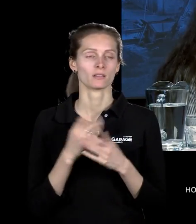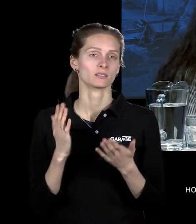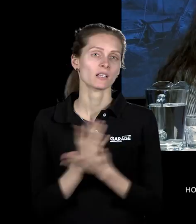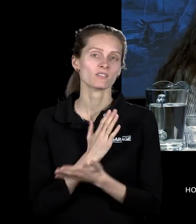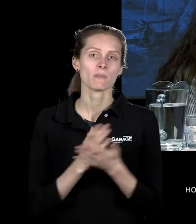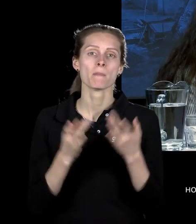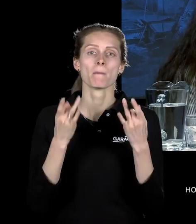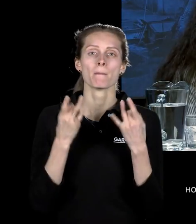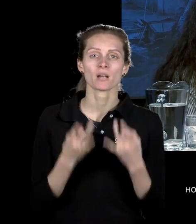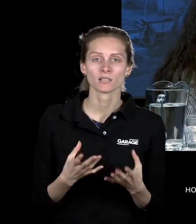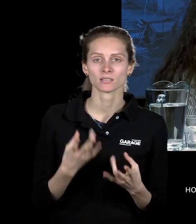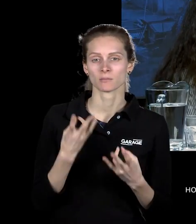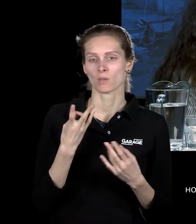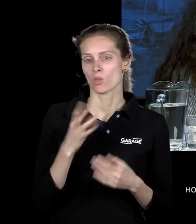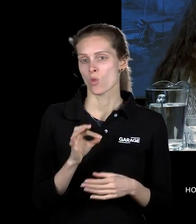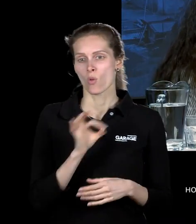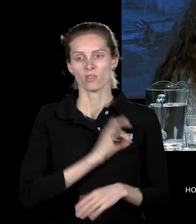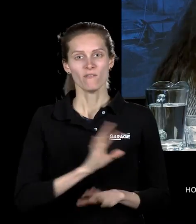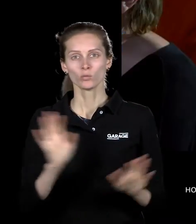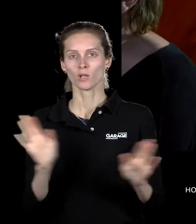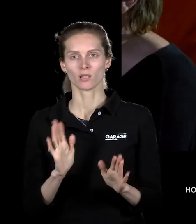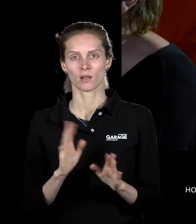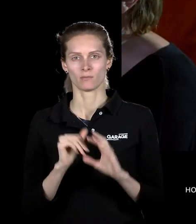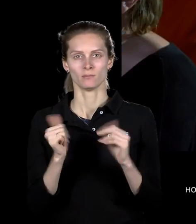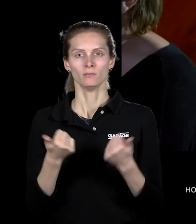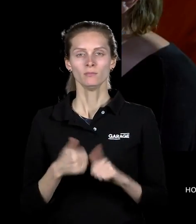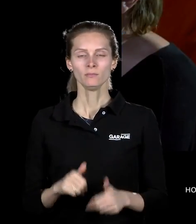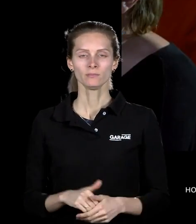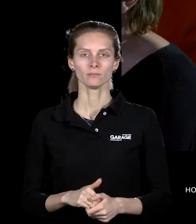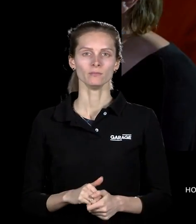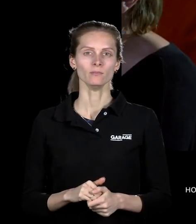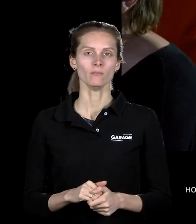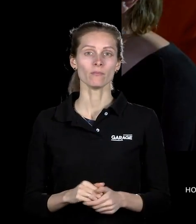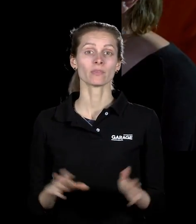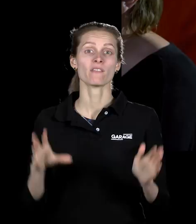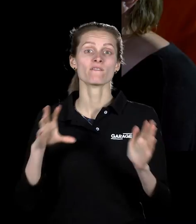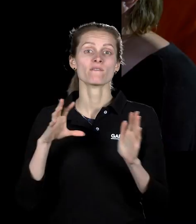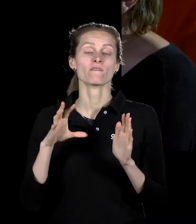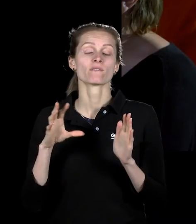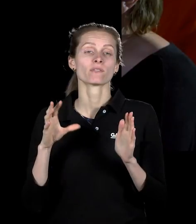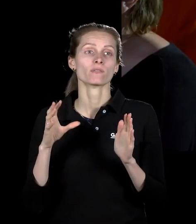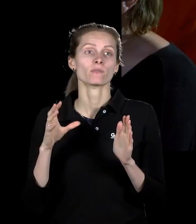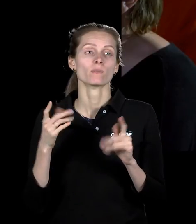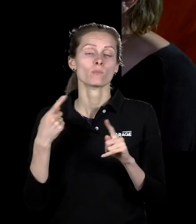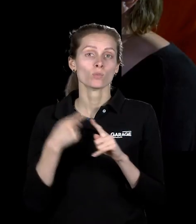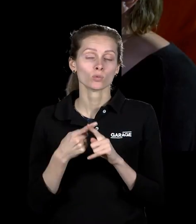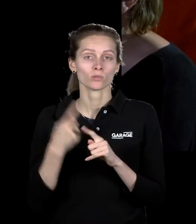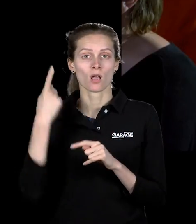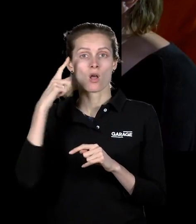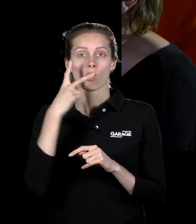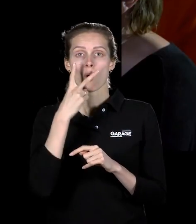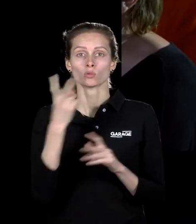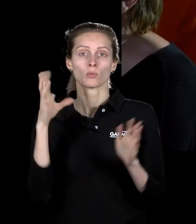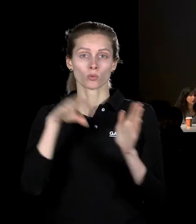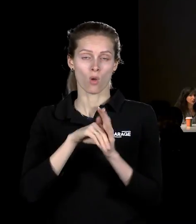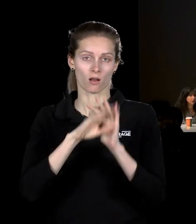но нефункциональными формами, с его репетитивностью, и в контексте концептуального искусства, где искусство должно было быть не порождением неких,